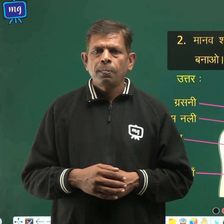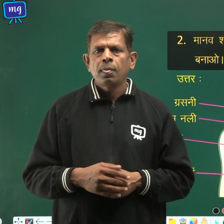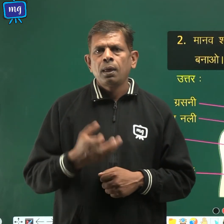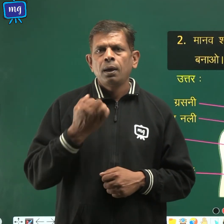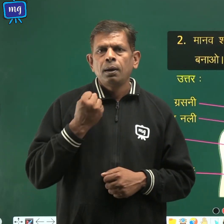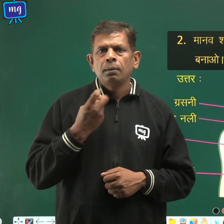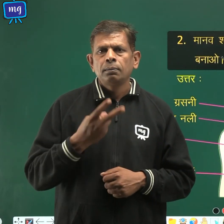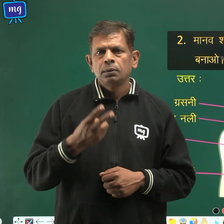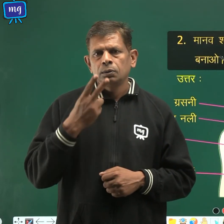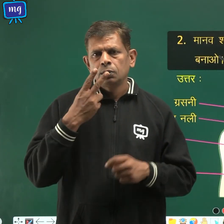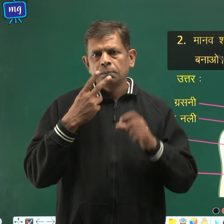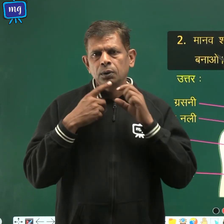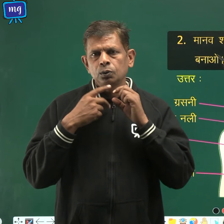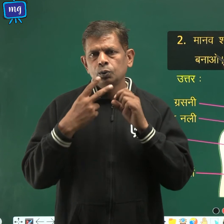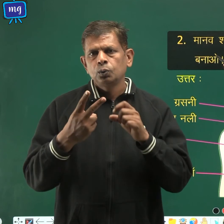दूसरा प्रश्न,